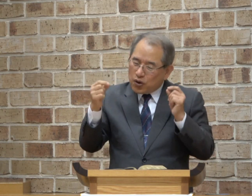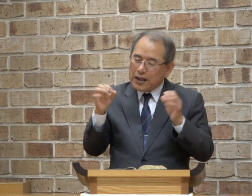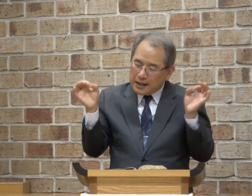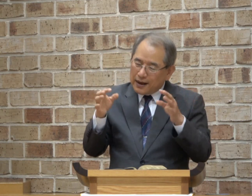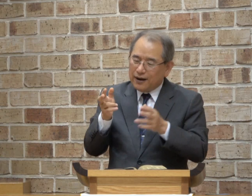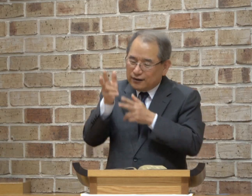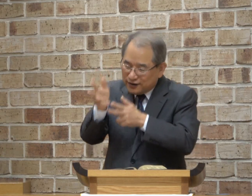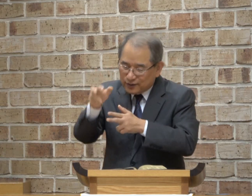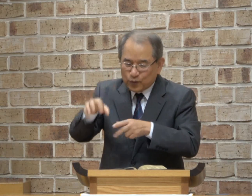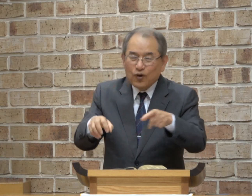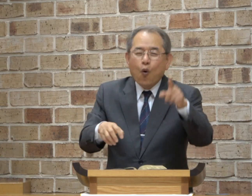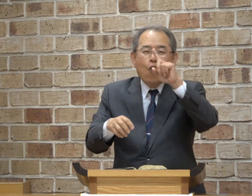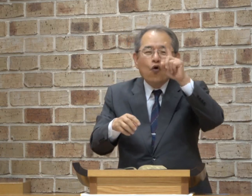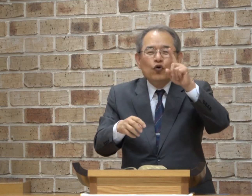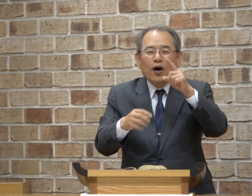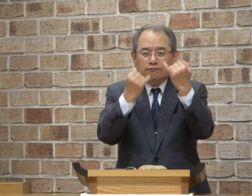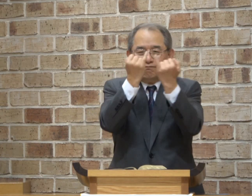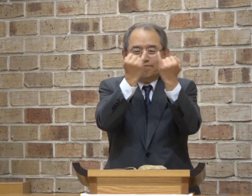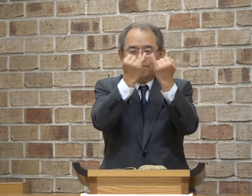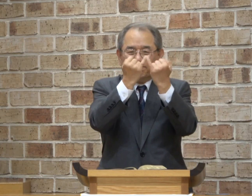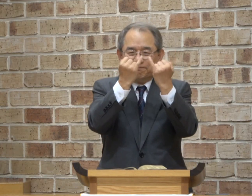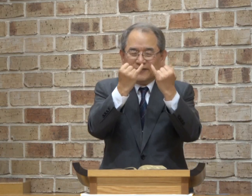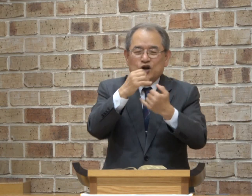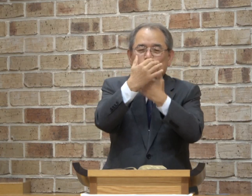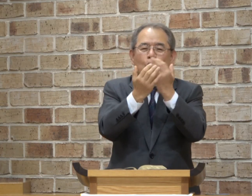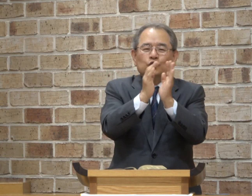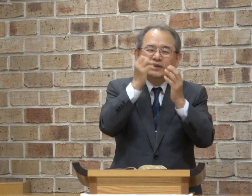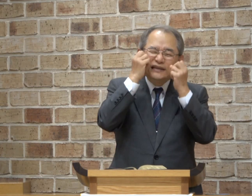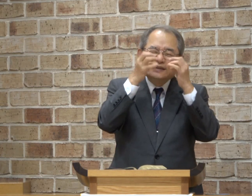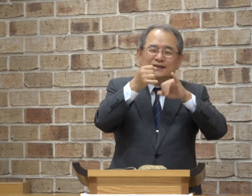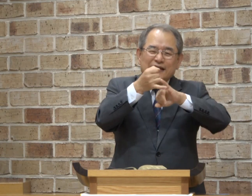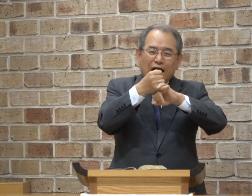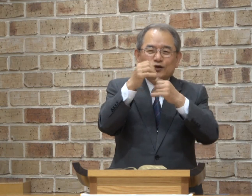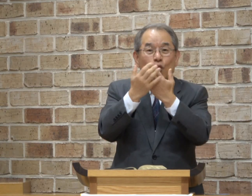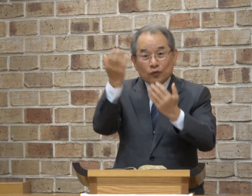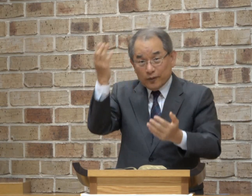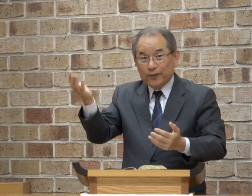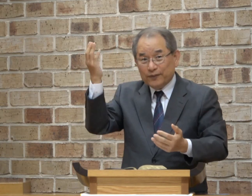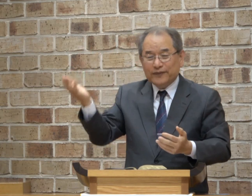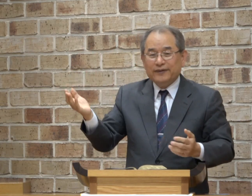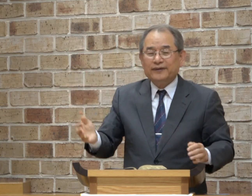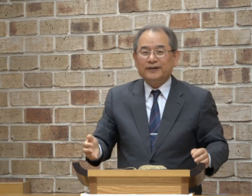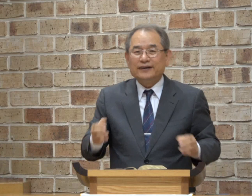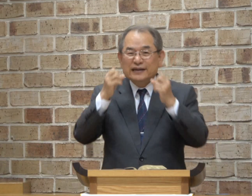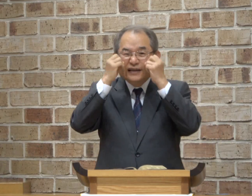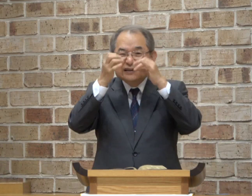간이역에서 잠깐 정차했을 때 어떤 한 여자가 신약 성경을